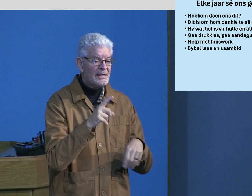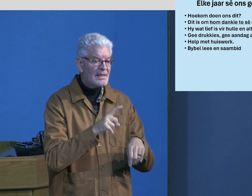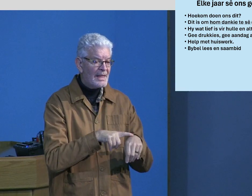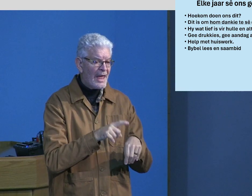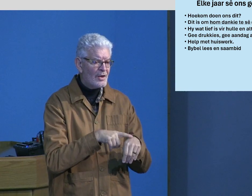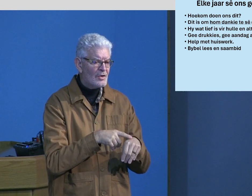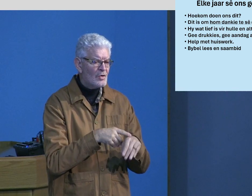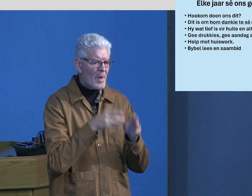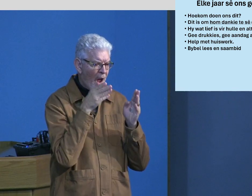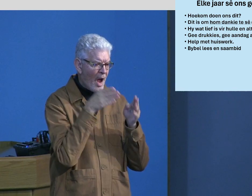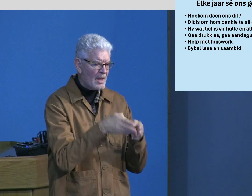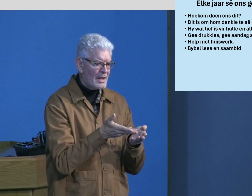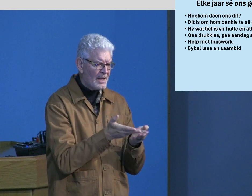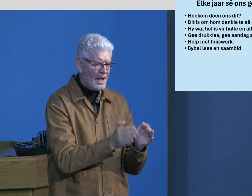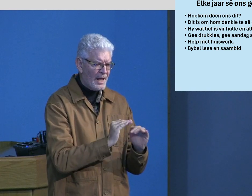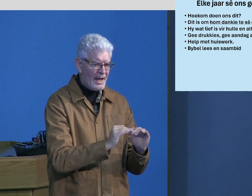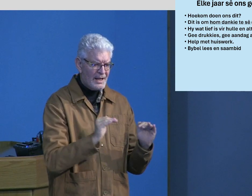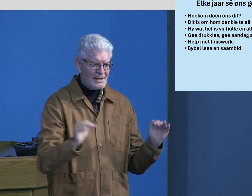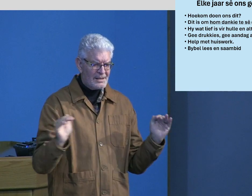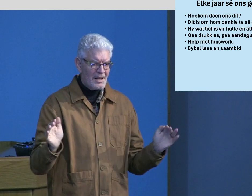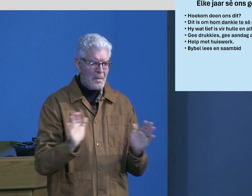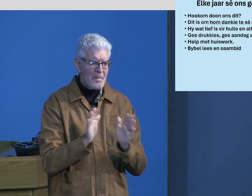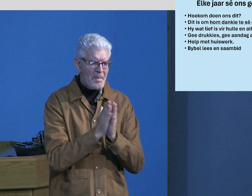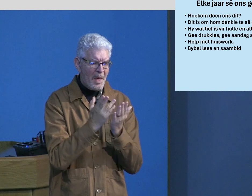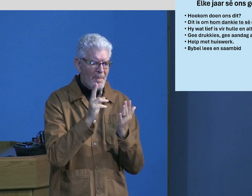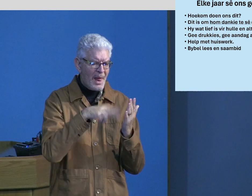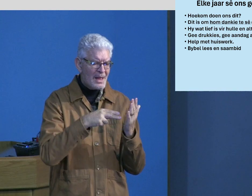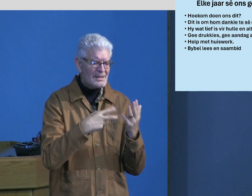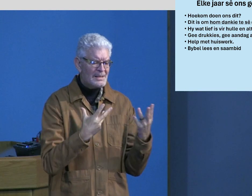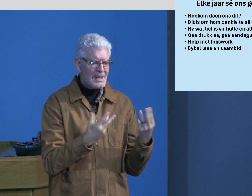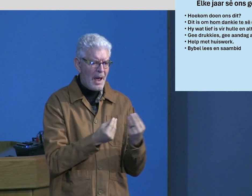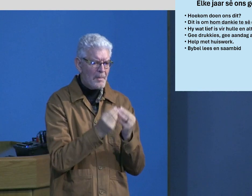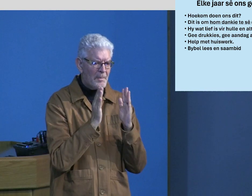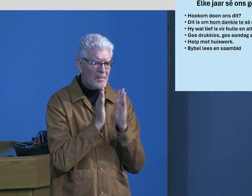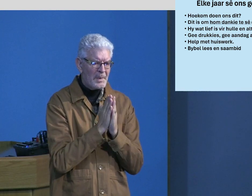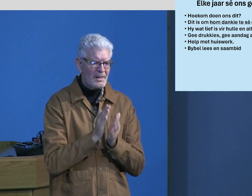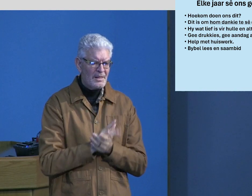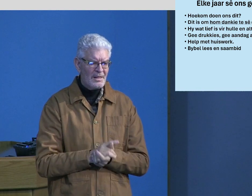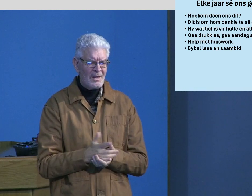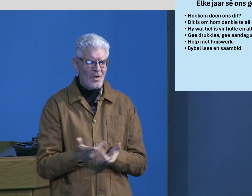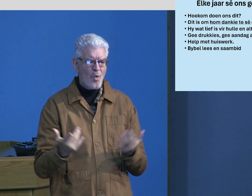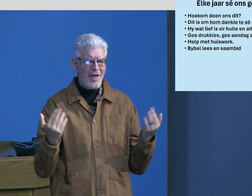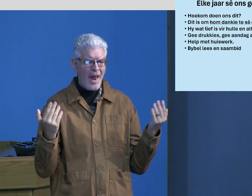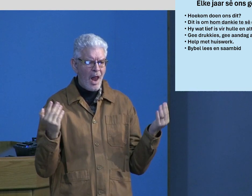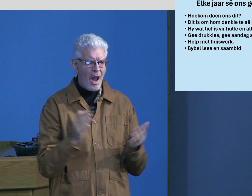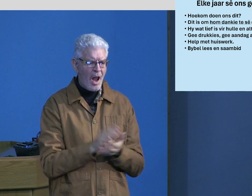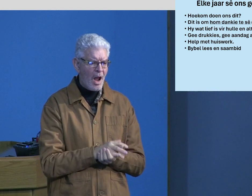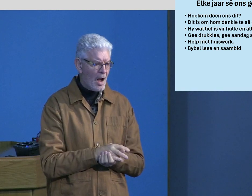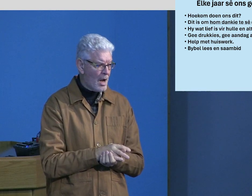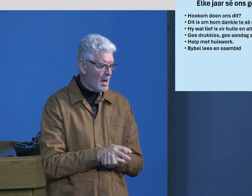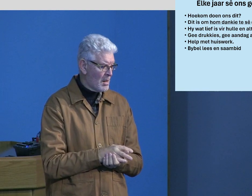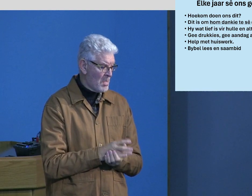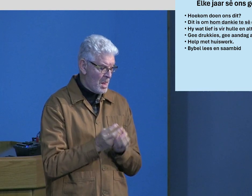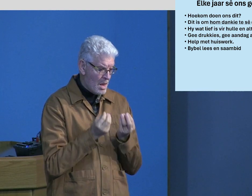Hoeveel ouers het tyd om nog aandag te gee aan die kinders en om Bybel te lees en saam met hulle te bid? Hoeveel doen